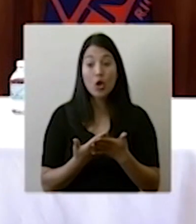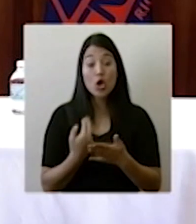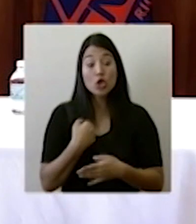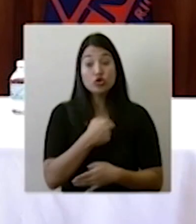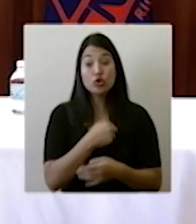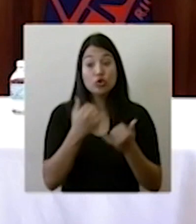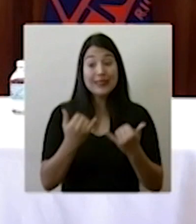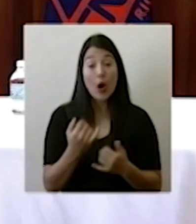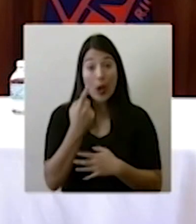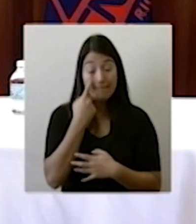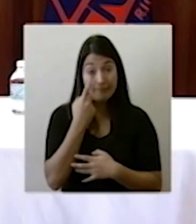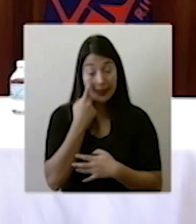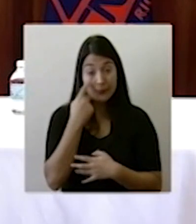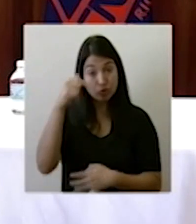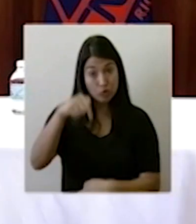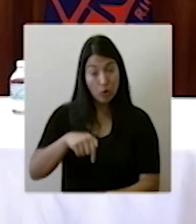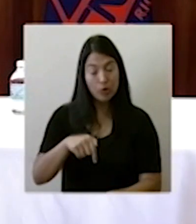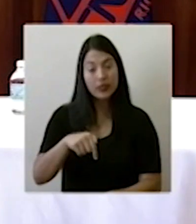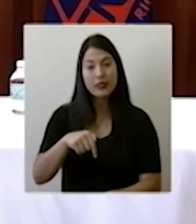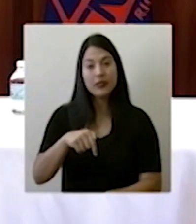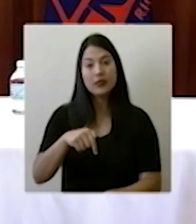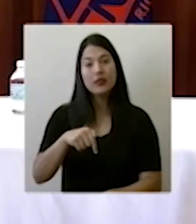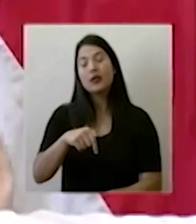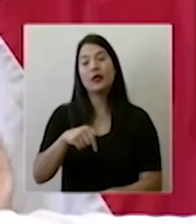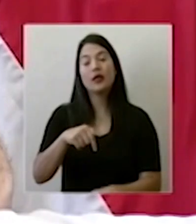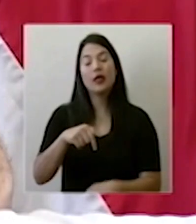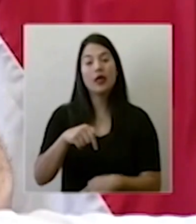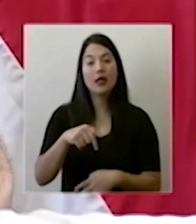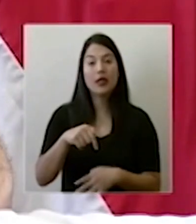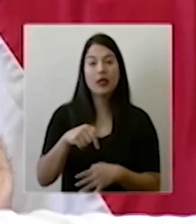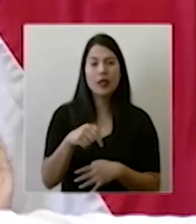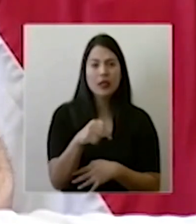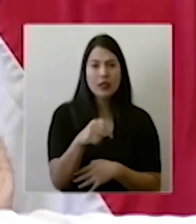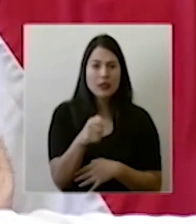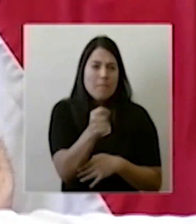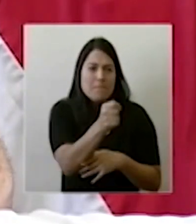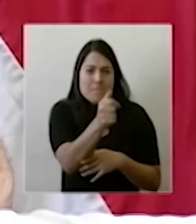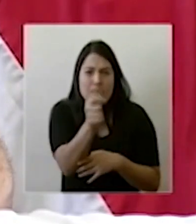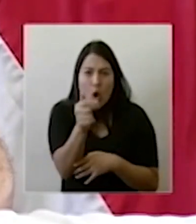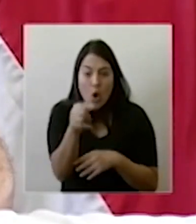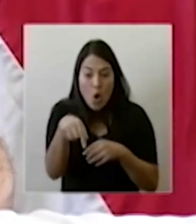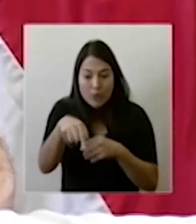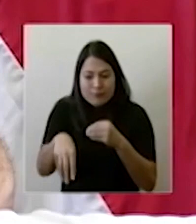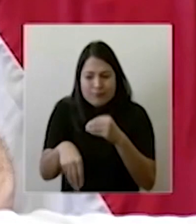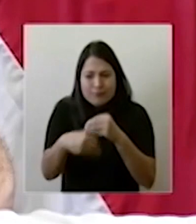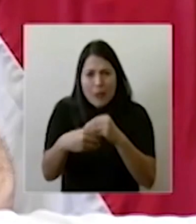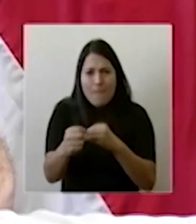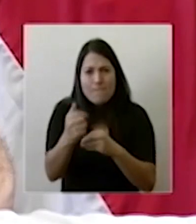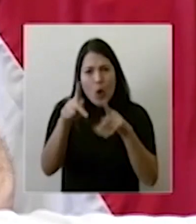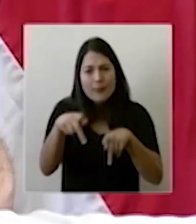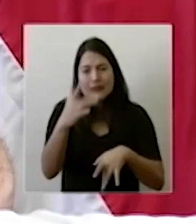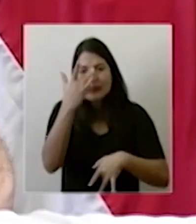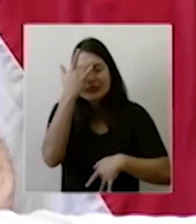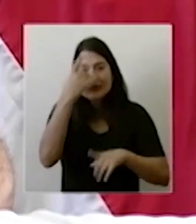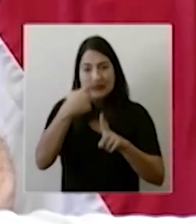viendo hoy de relativamente pocos casos nuevos y más